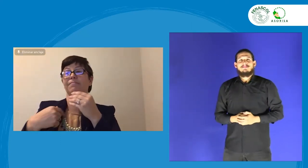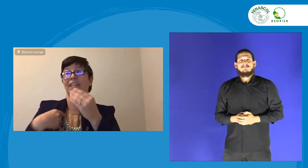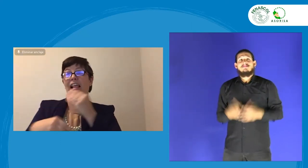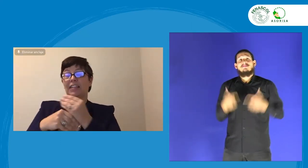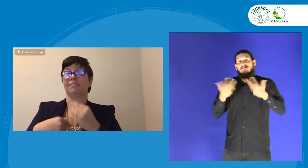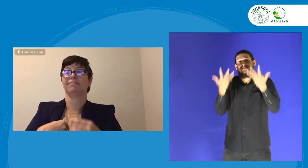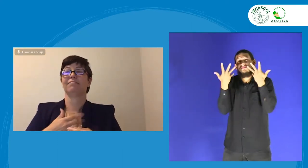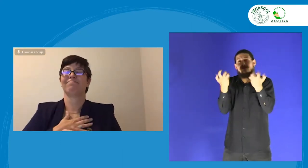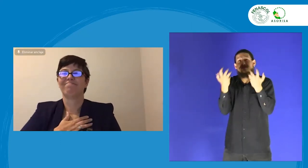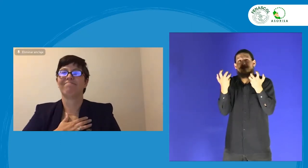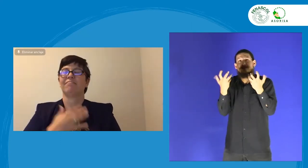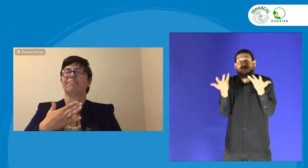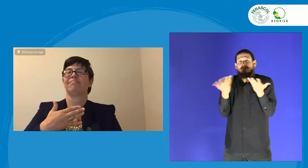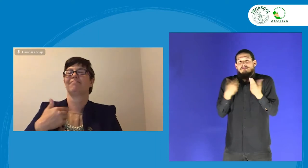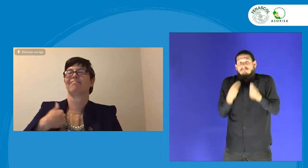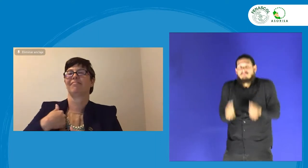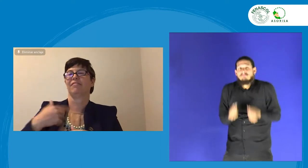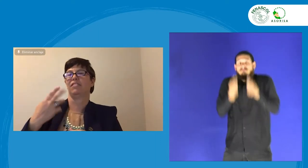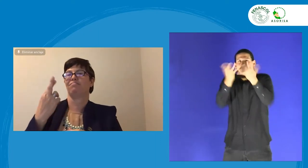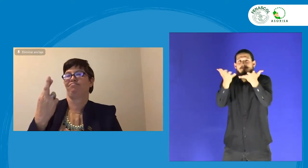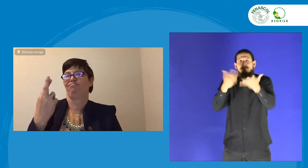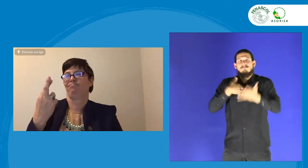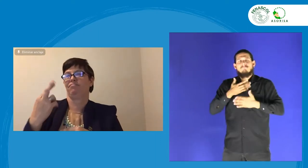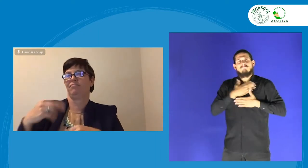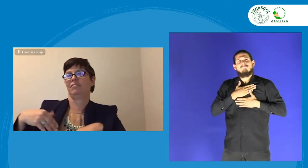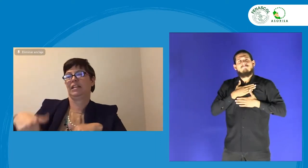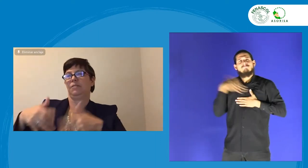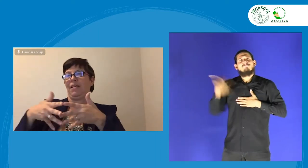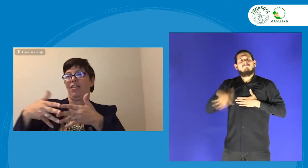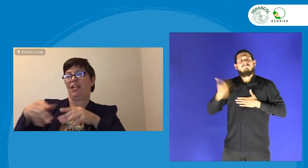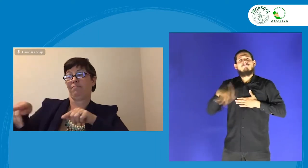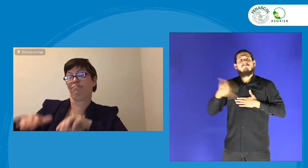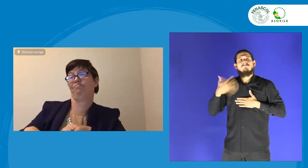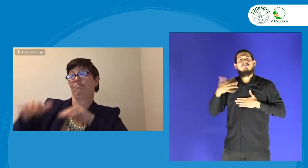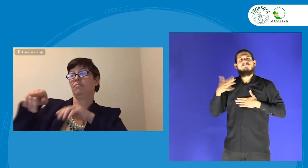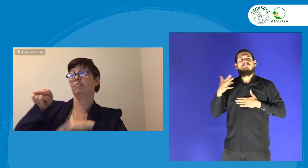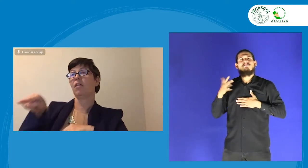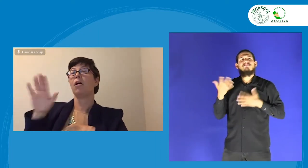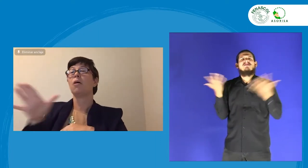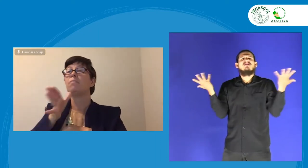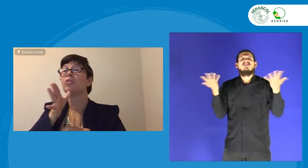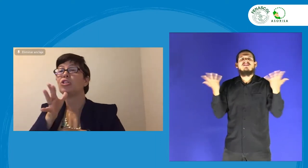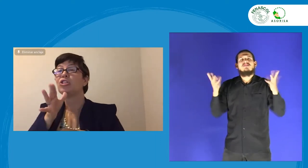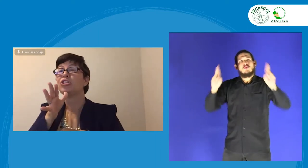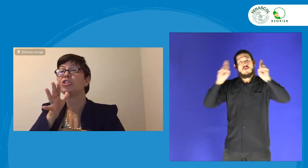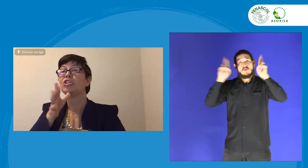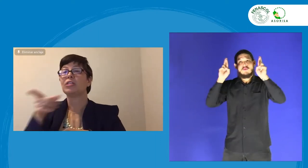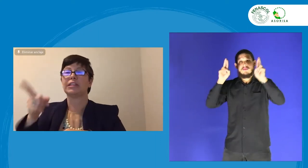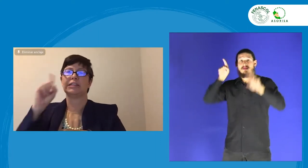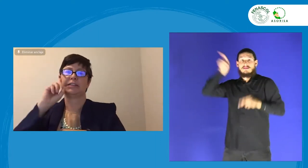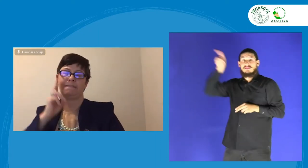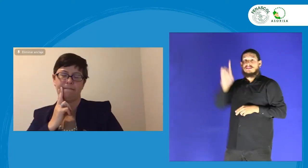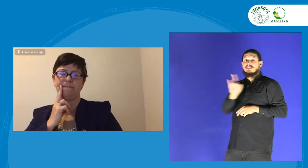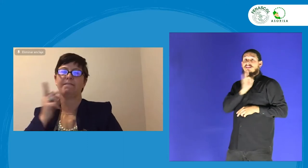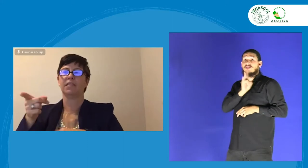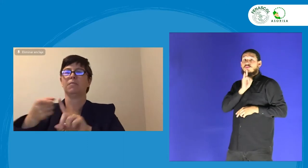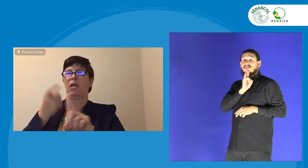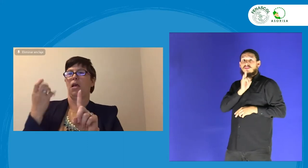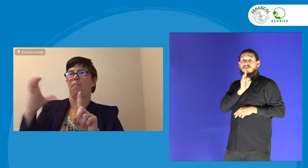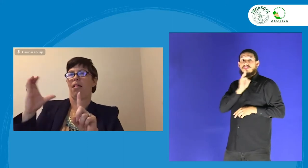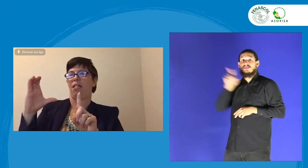Quisiera añadir una última cosa y es que me complace mucho y pues que espero que acá